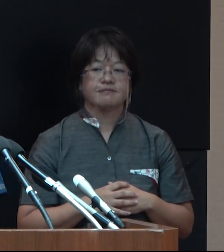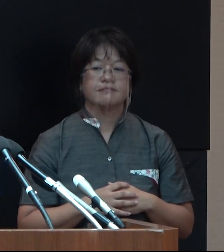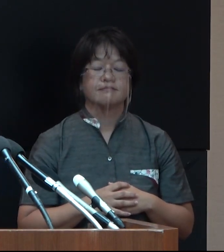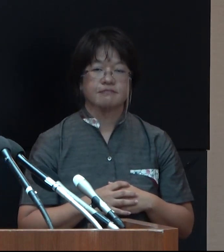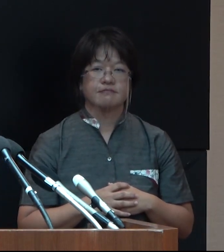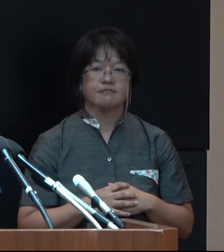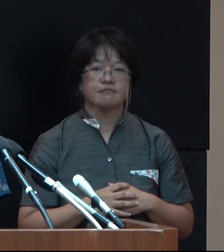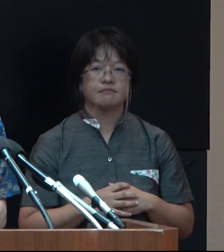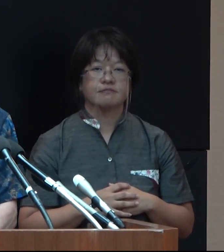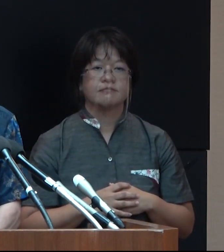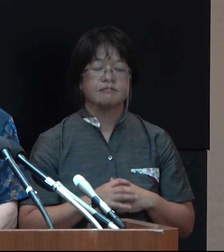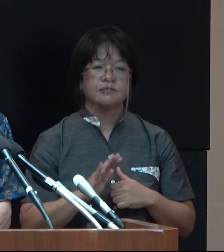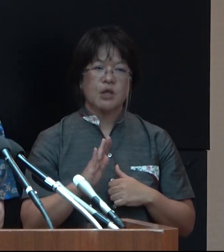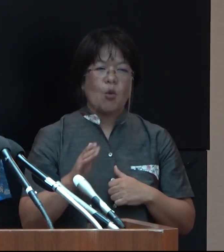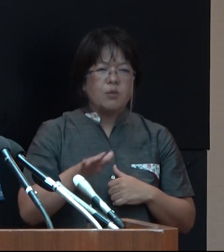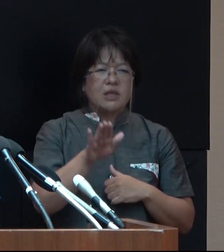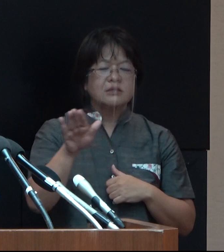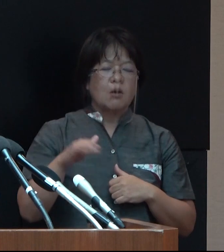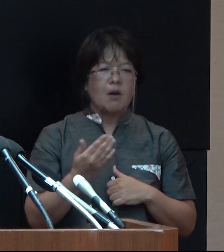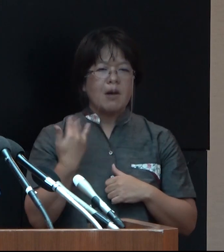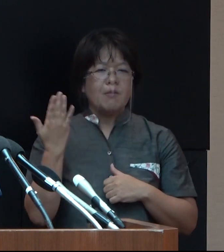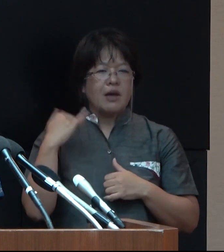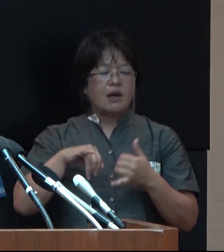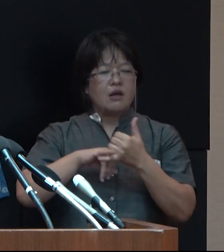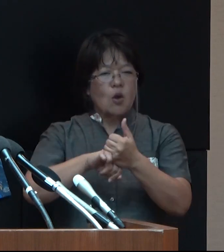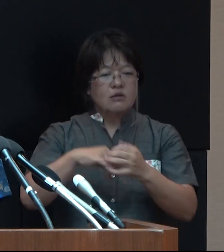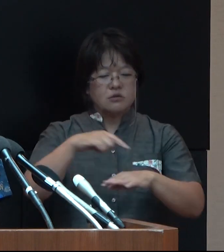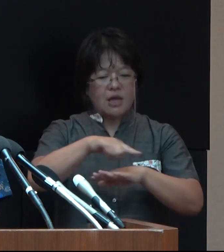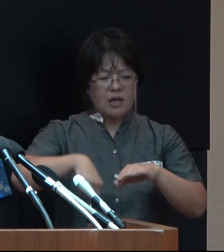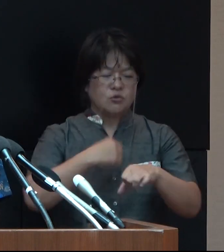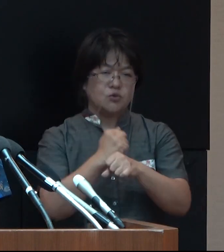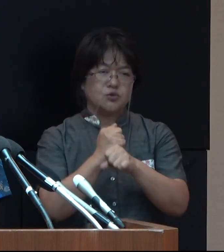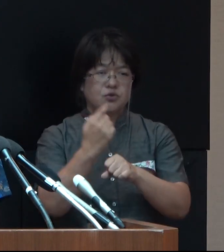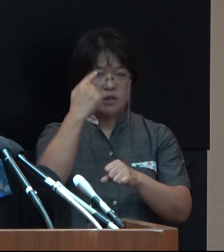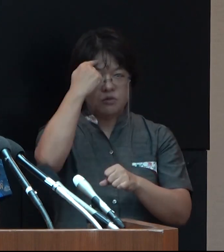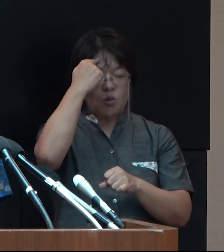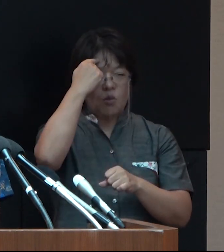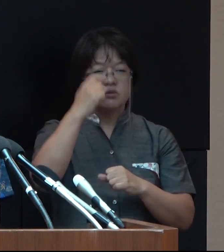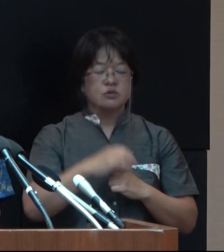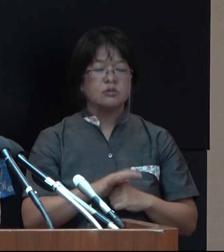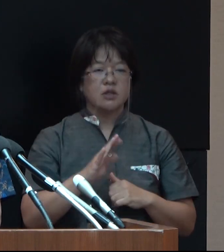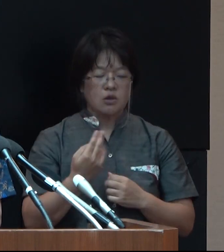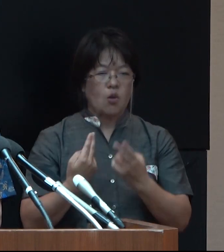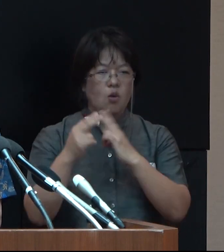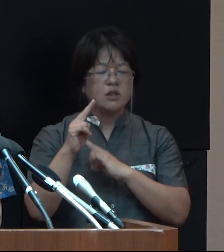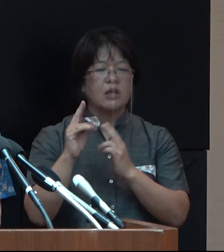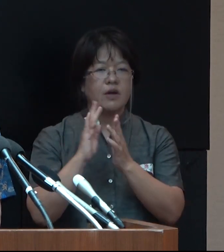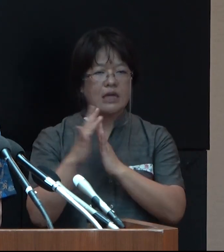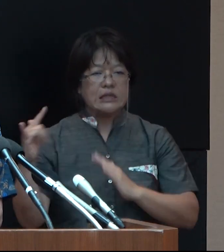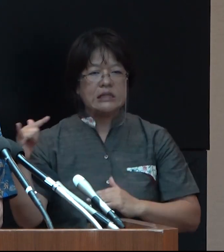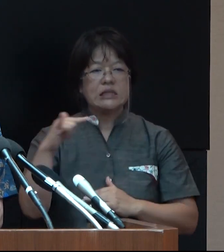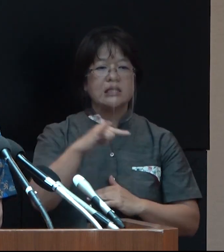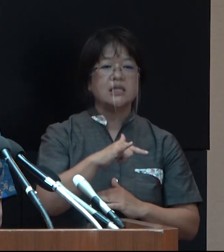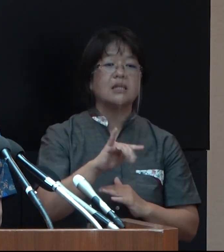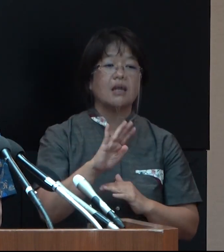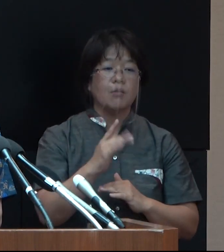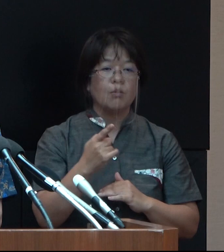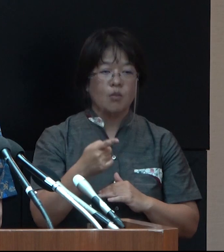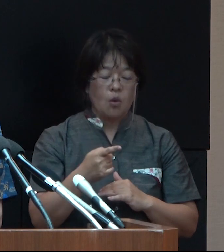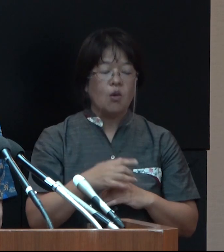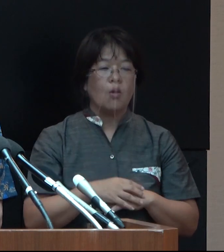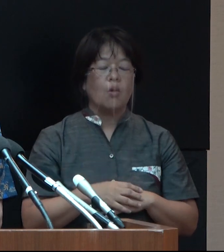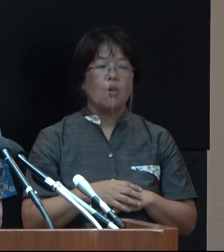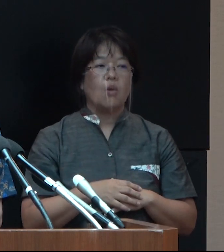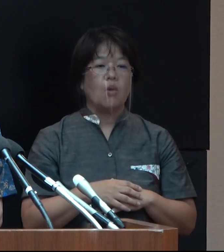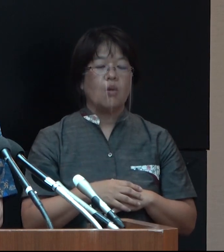みんなもうすべて計画があって予約があってということもありますので、もし沖縄に来られた場合でも、慎重